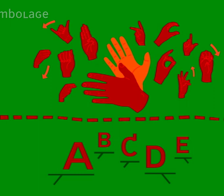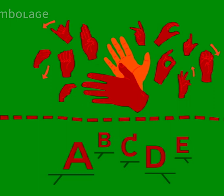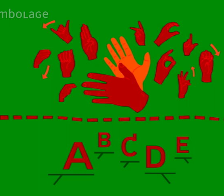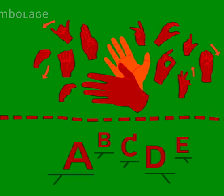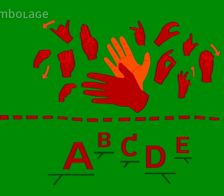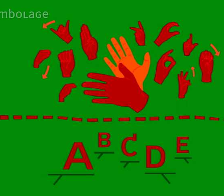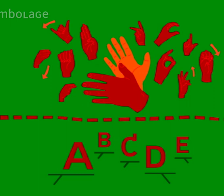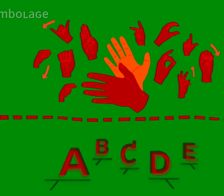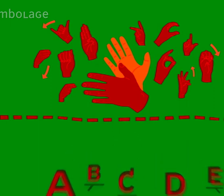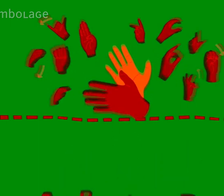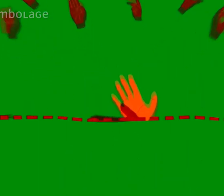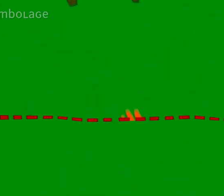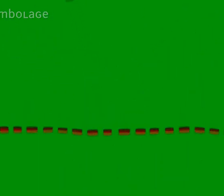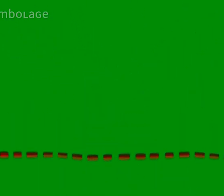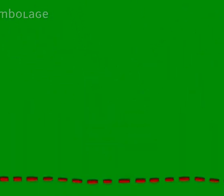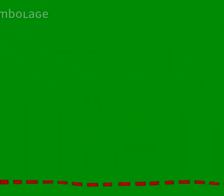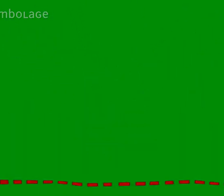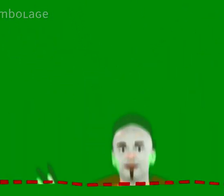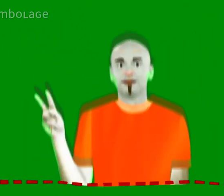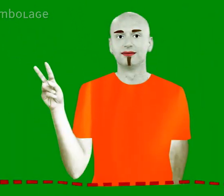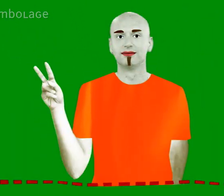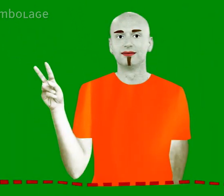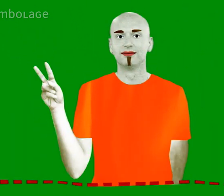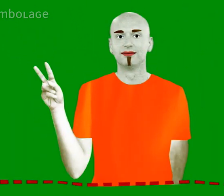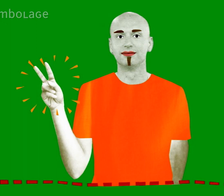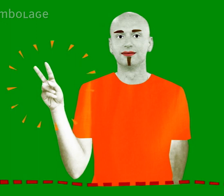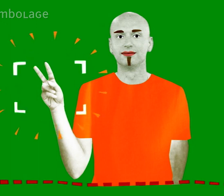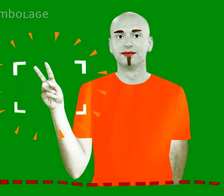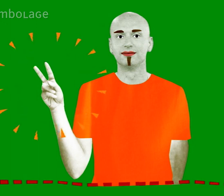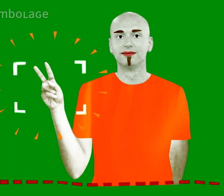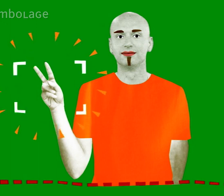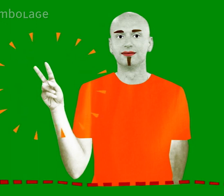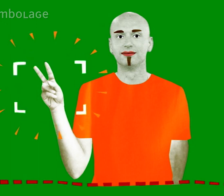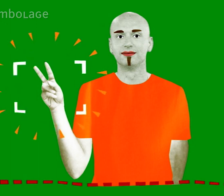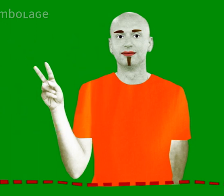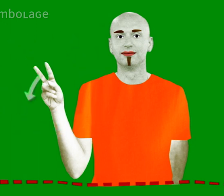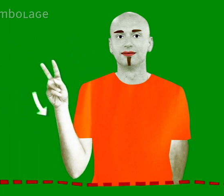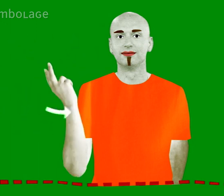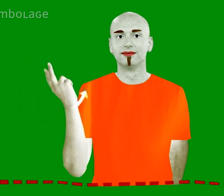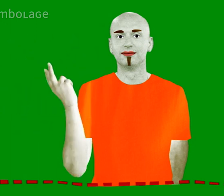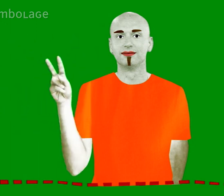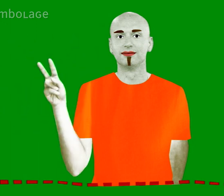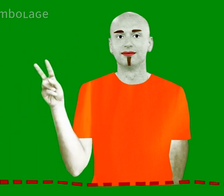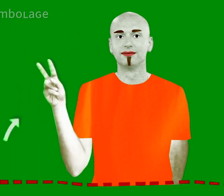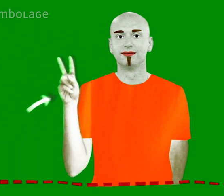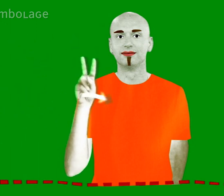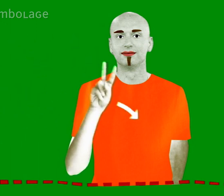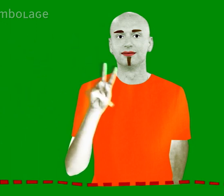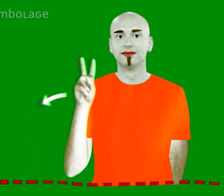Strukturen. Natürlich muss sie wie jede Sprache erlernt werden, Handhaltung, Richtung, Bewegung, genaue